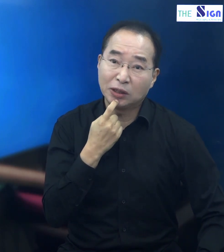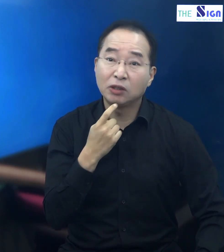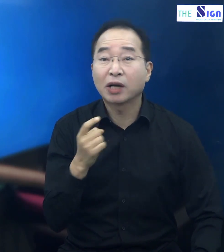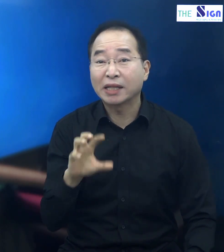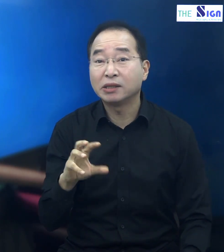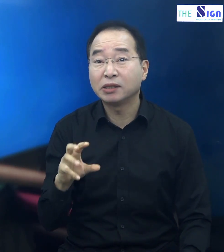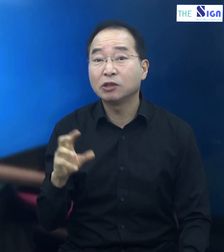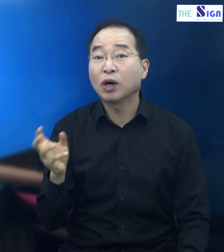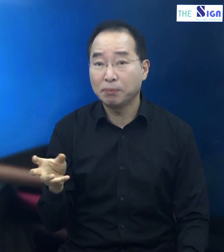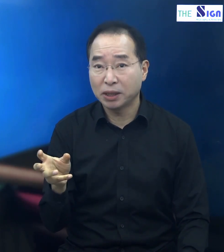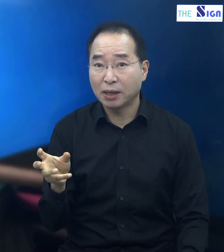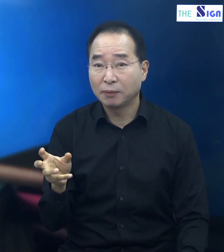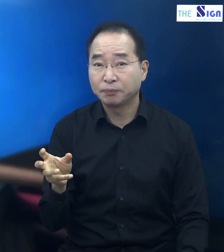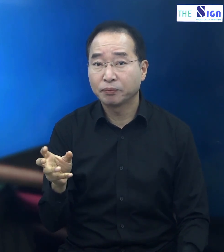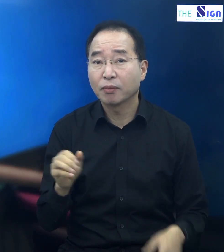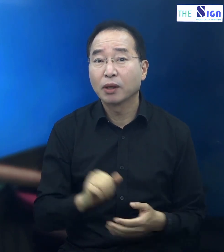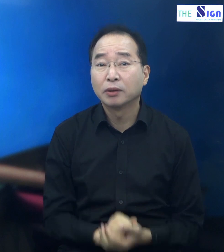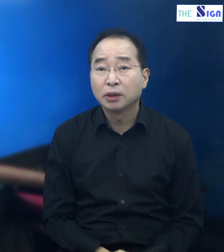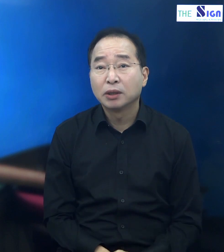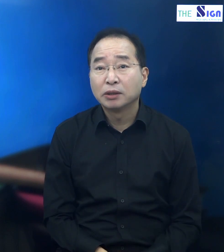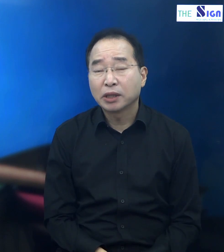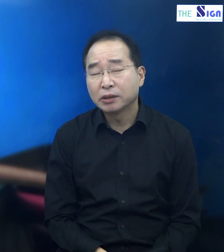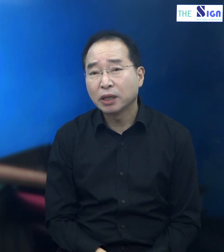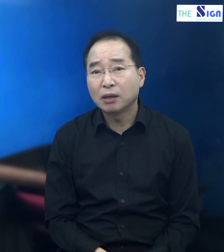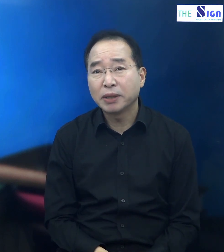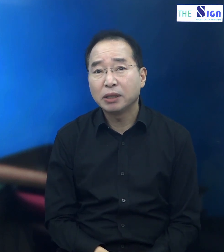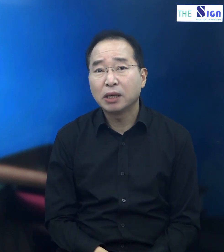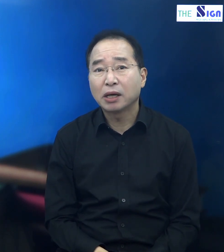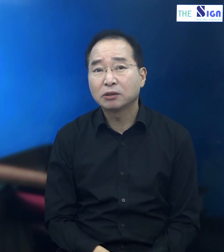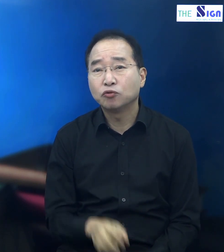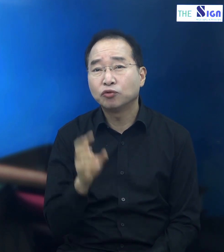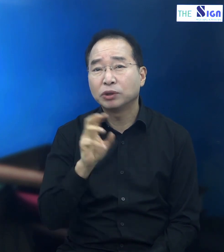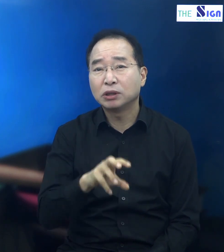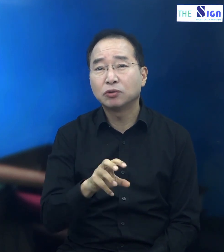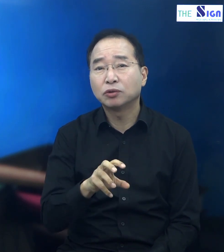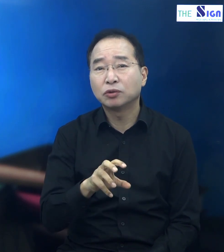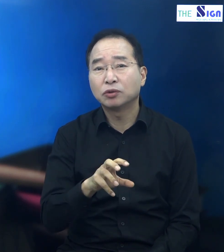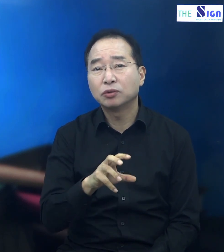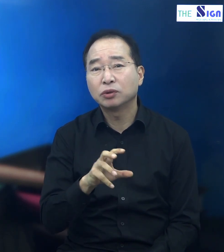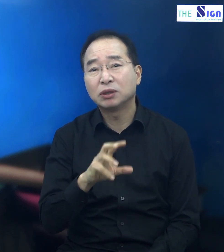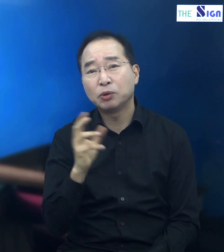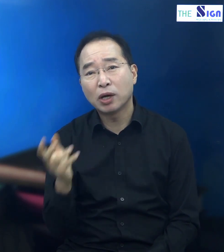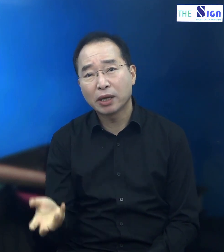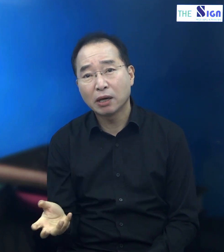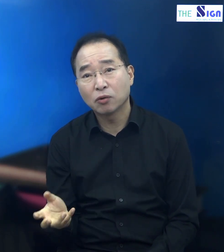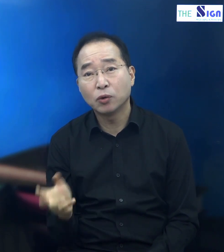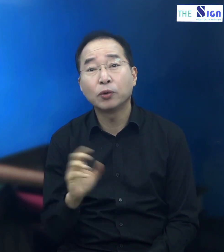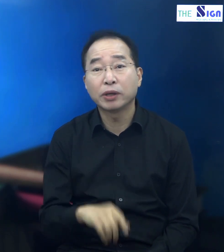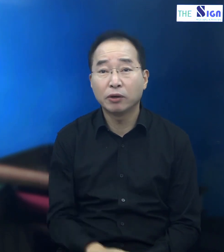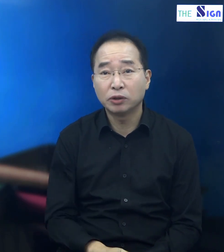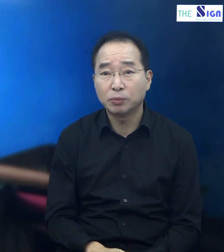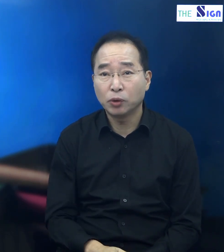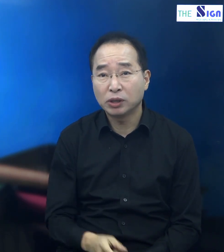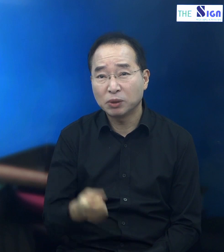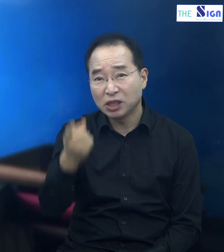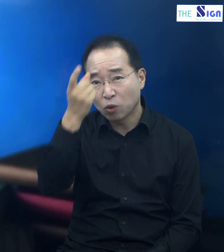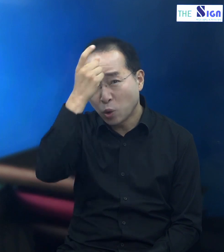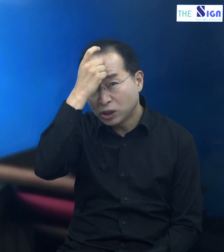이걸 같이 쓰기도 합니다. 자, 그 다음에 이와 같은 우기고 집요하게 하고 이런 계열이 뭐냐면 이